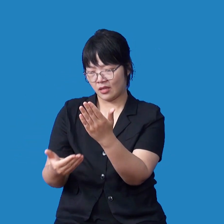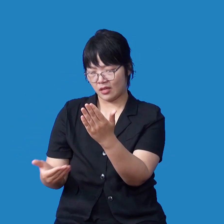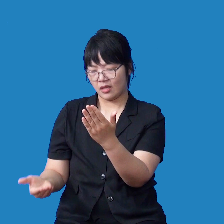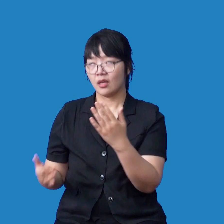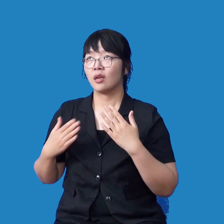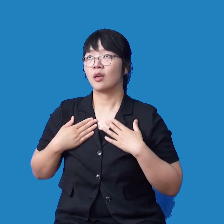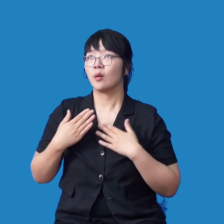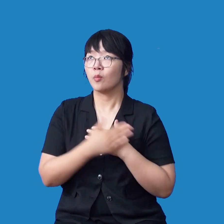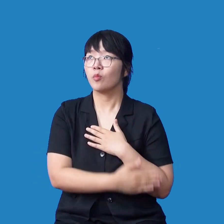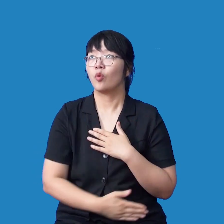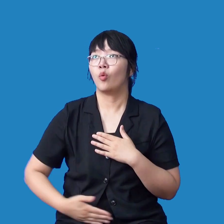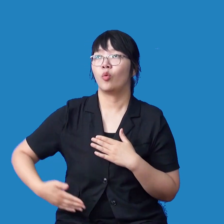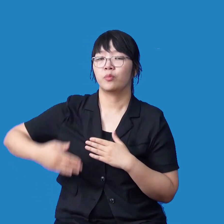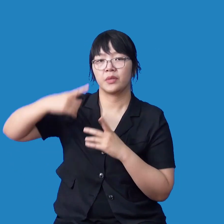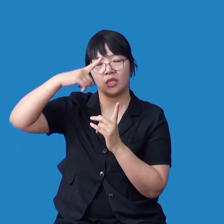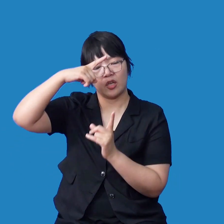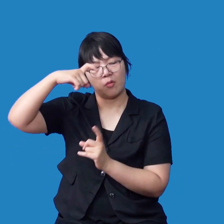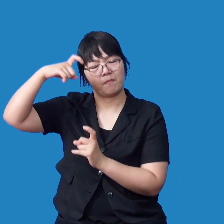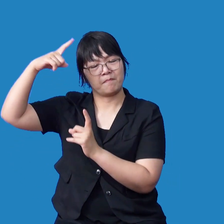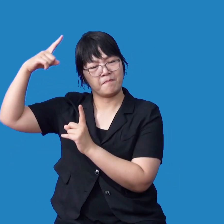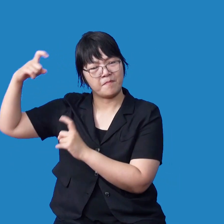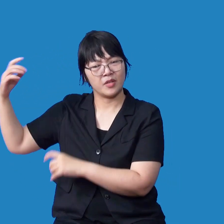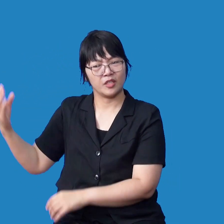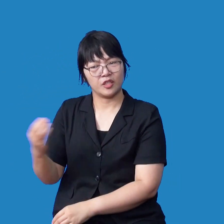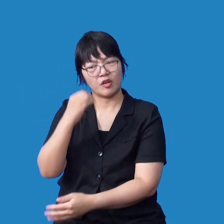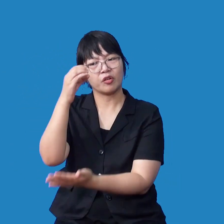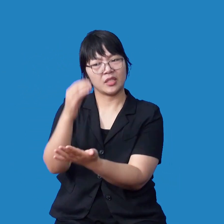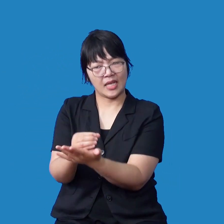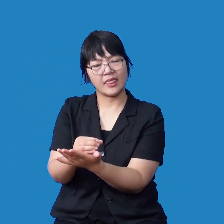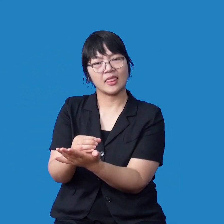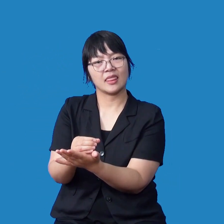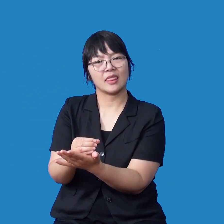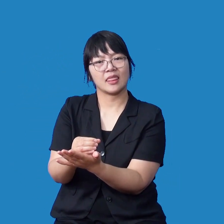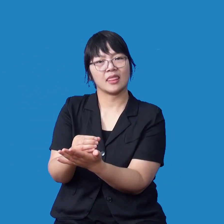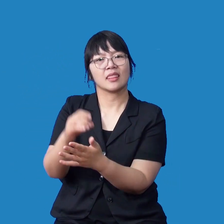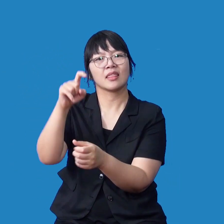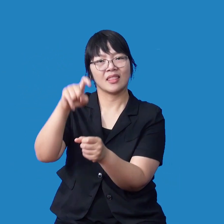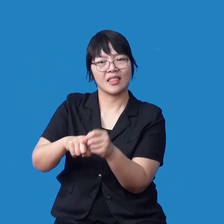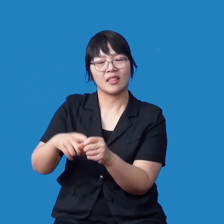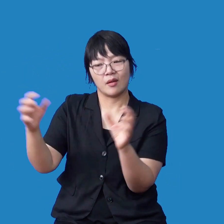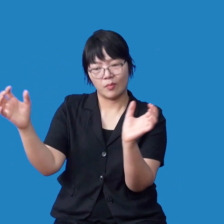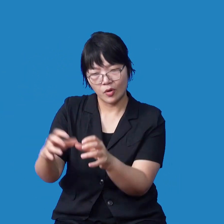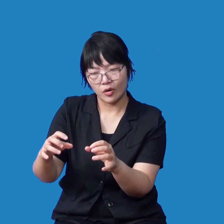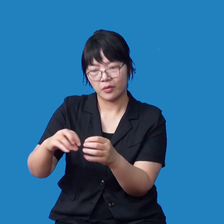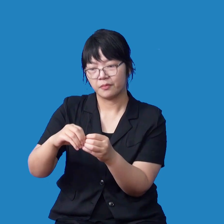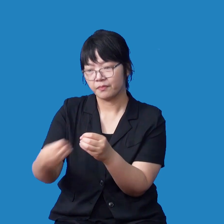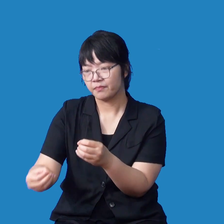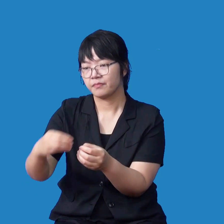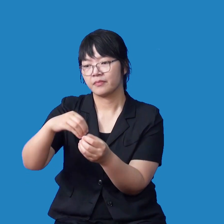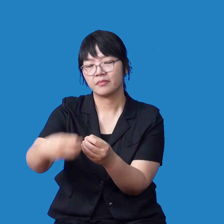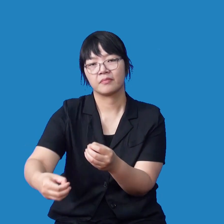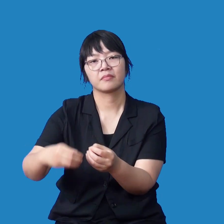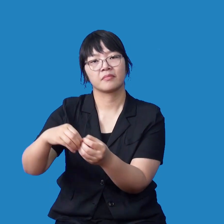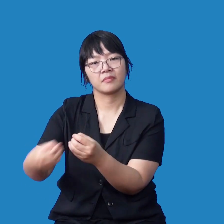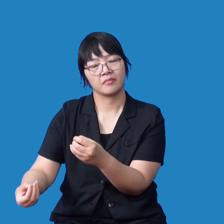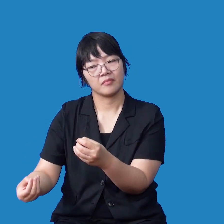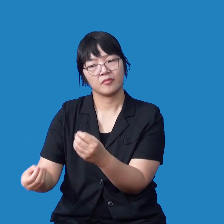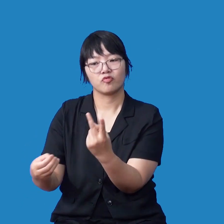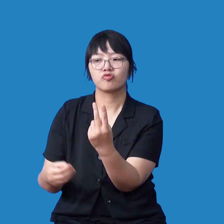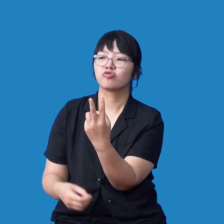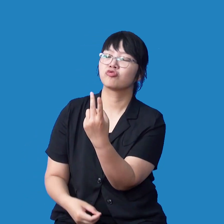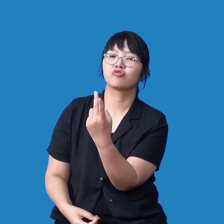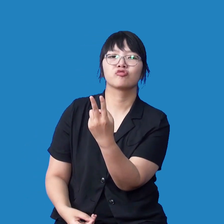몸을 기념하기 위한 성찬을 목적으로 떡을 때려 하여 모였더니 라고 우리가 읽을 수도